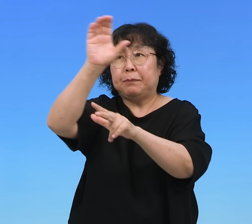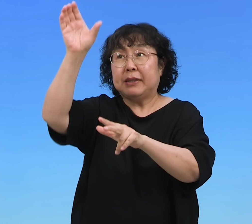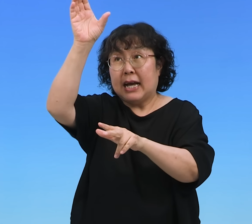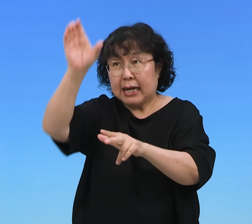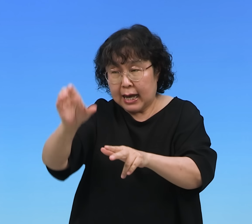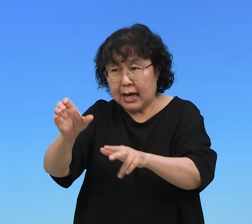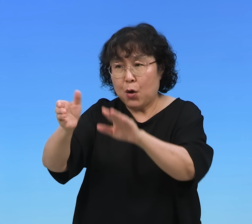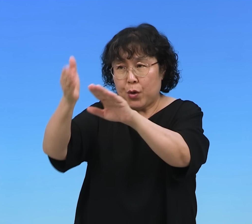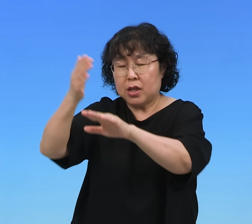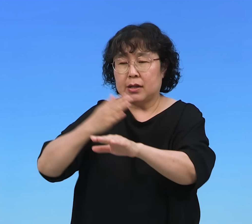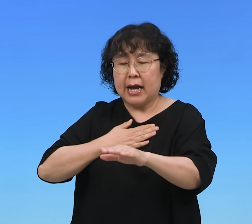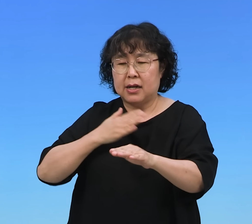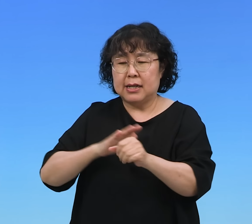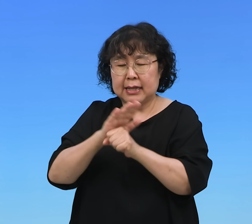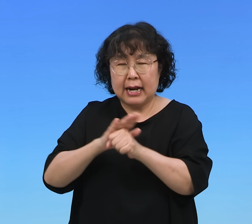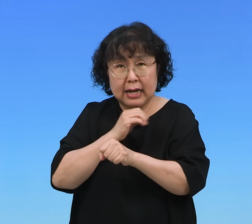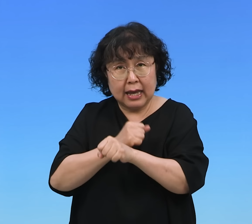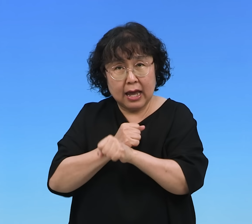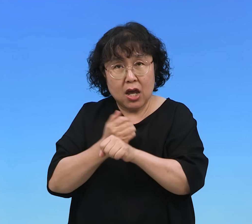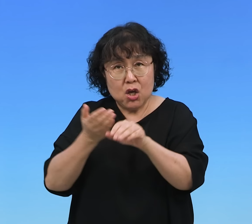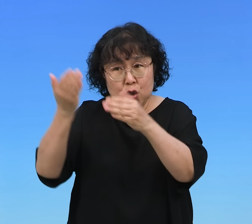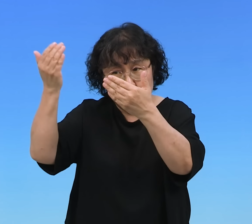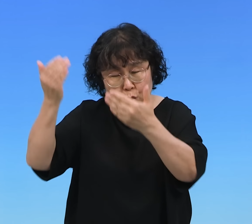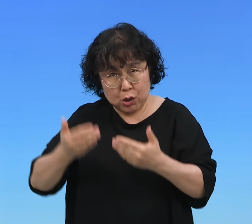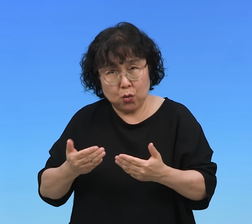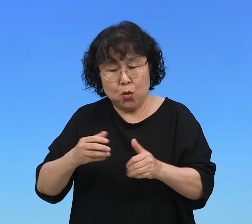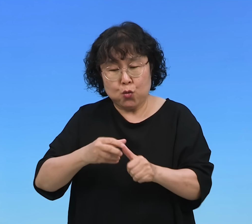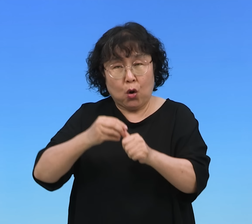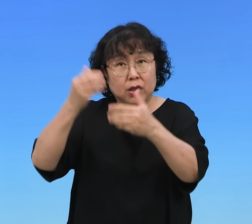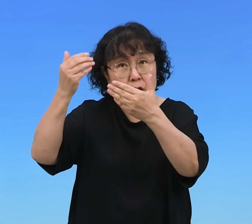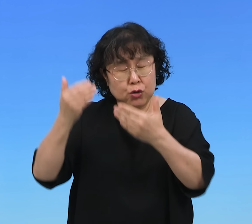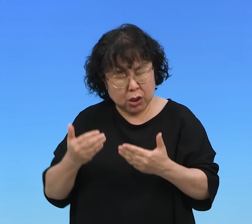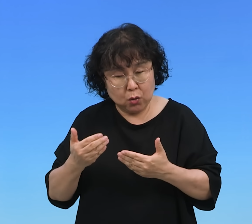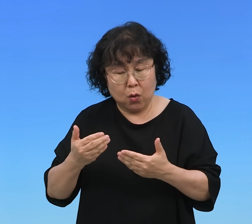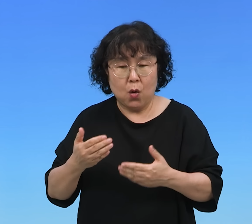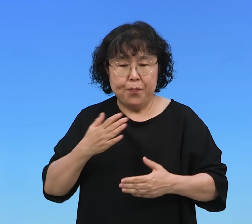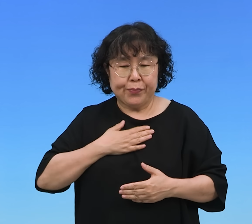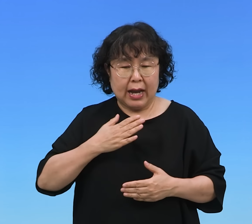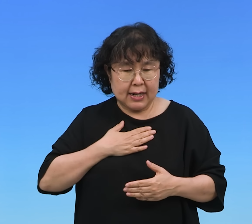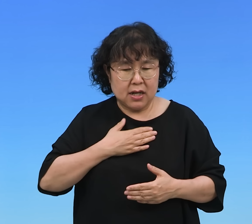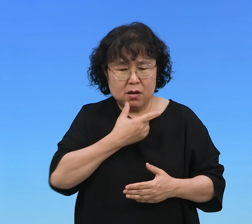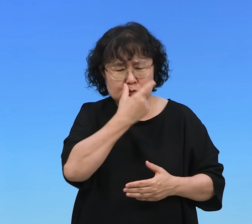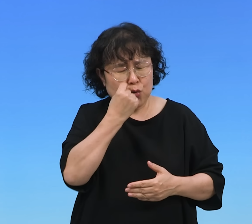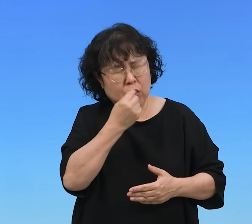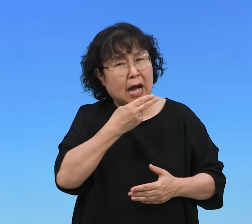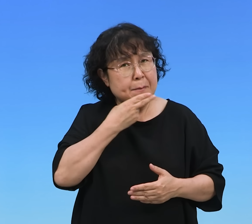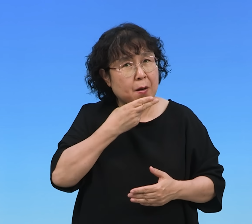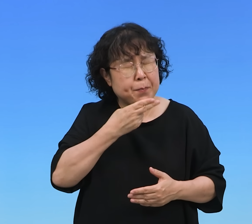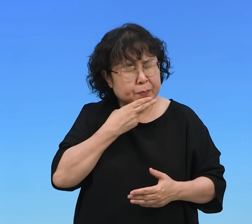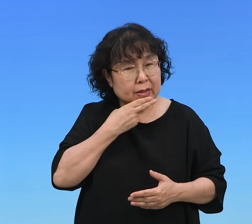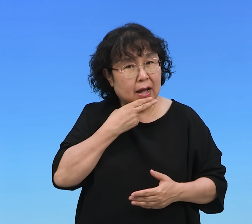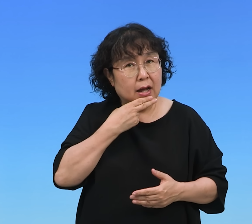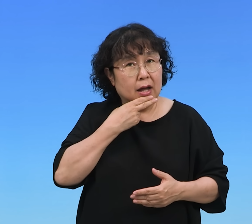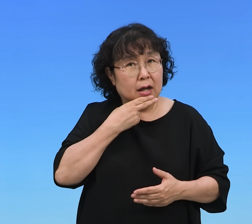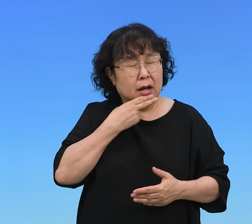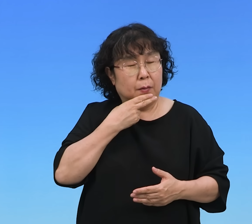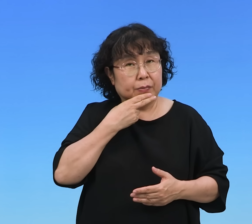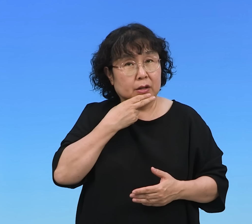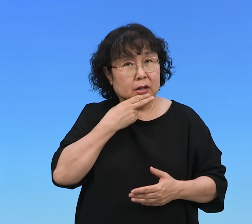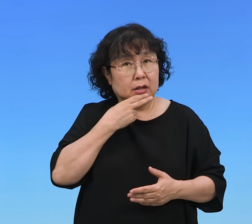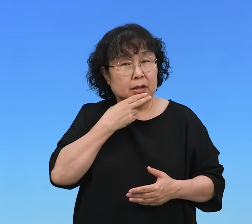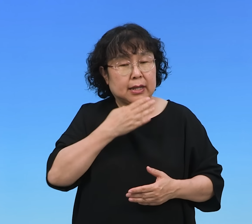야베스처럼 참 보잘것없고 결핍이 많은 인생 이런 것으로 판단하지 않고 우리를 주목하고 계시는